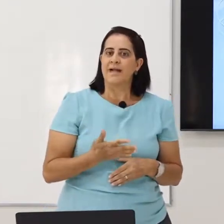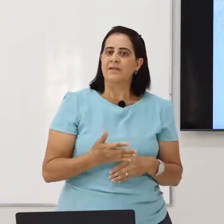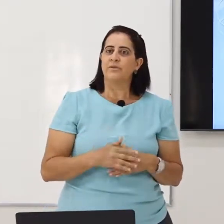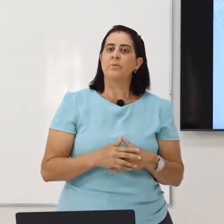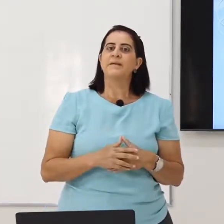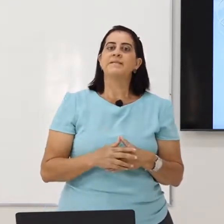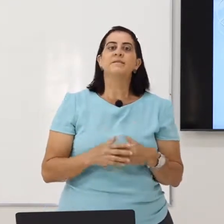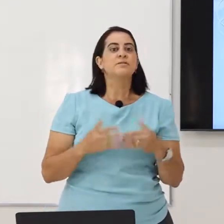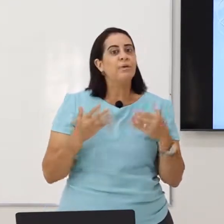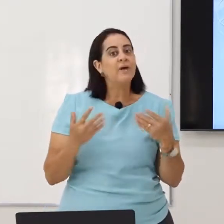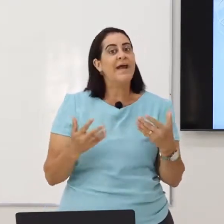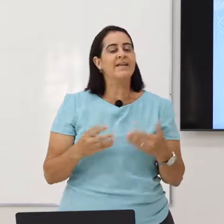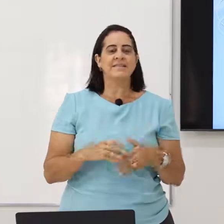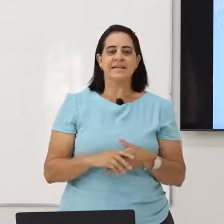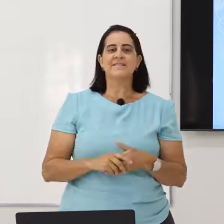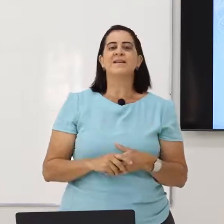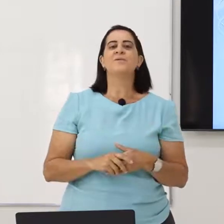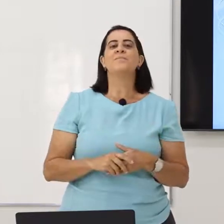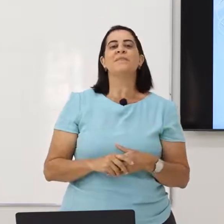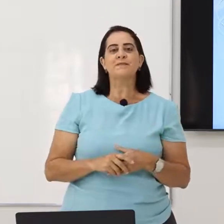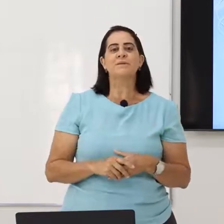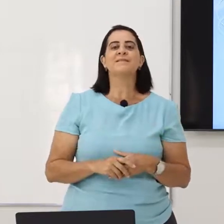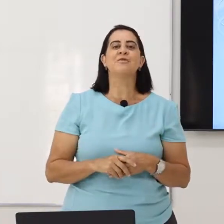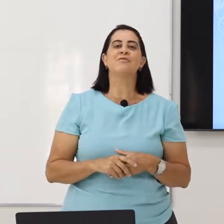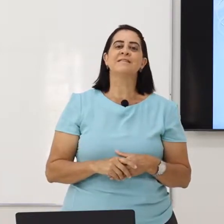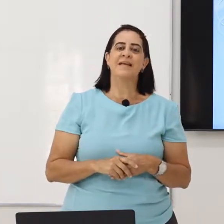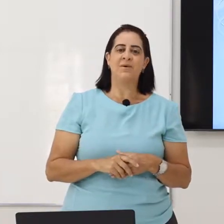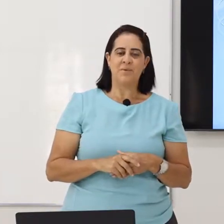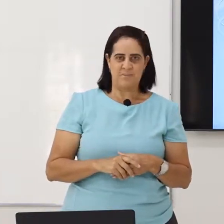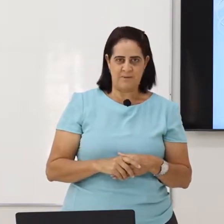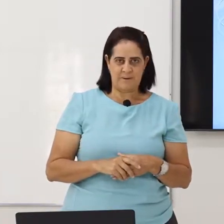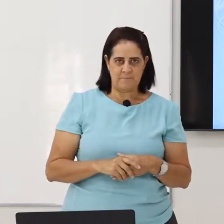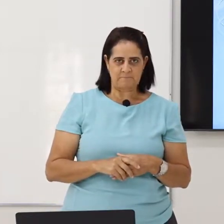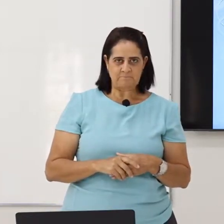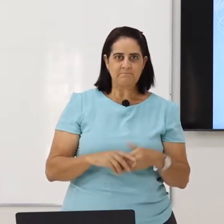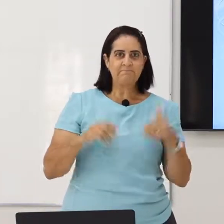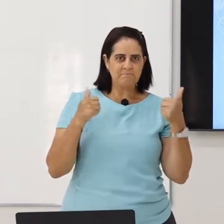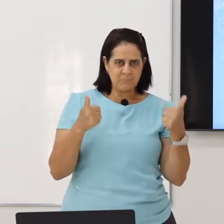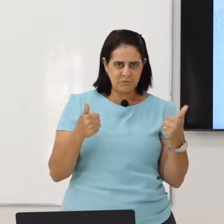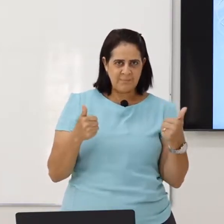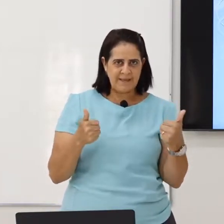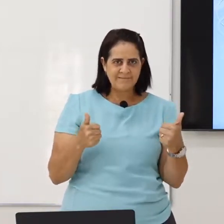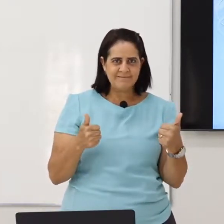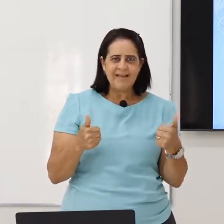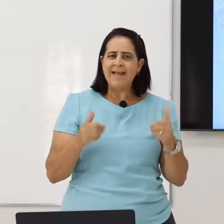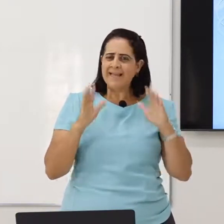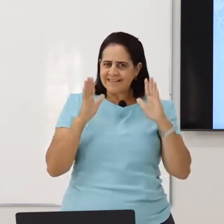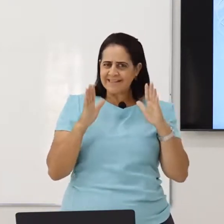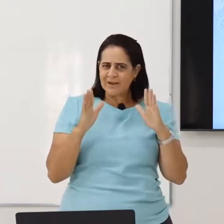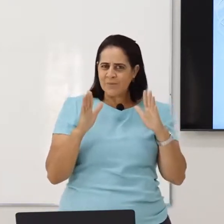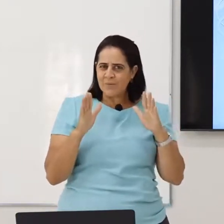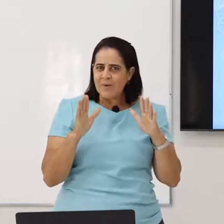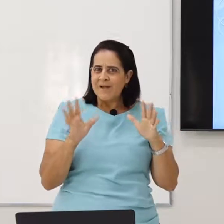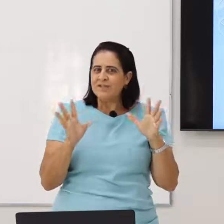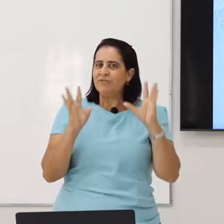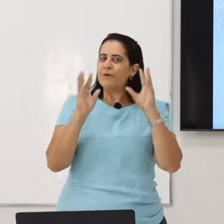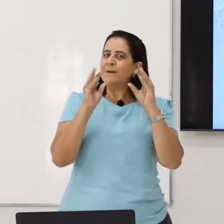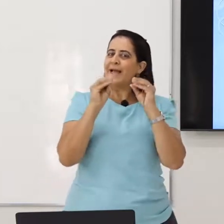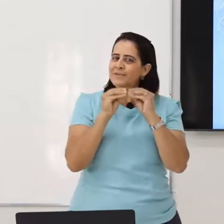assustado, eu preciso explorar essa questão da expressão facial corporal. Tudo bem? Entendeu? De forma